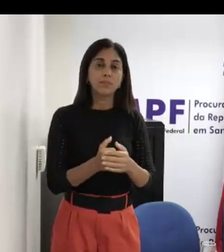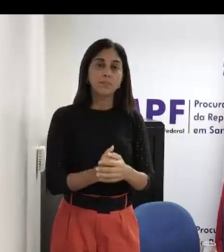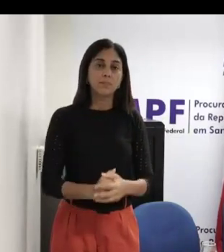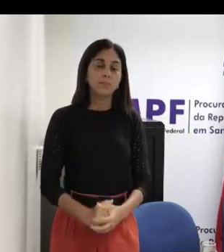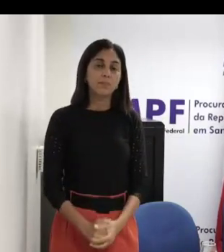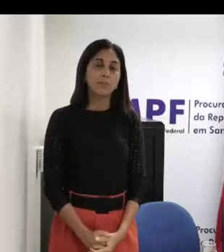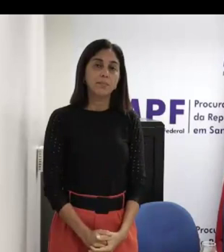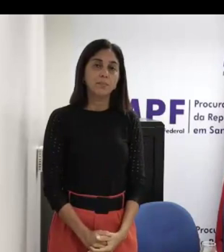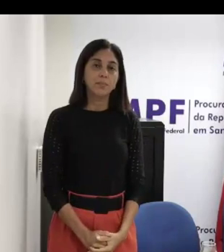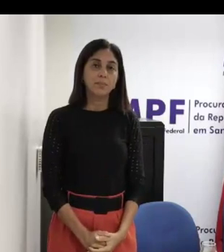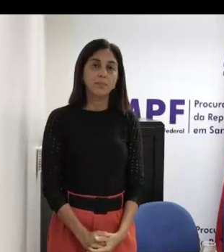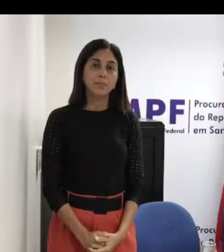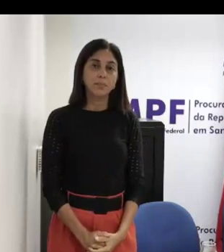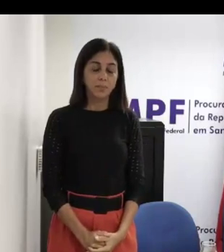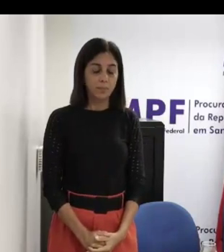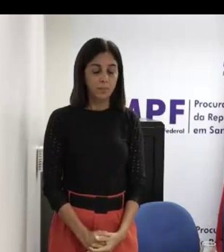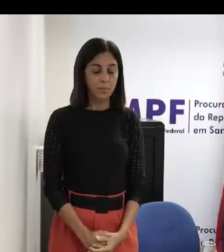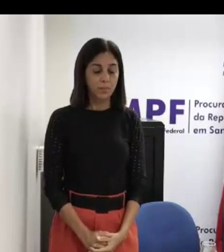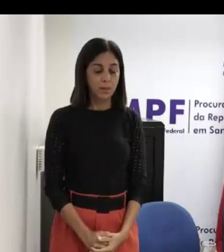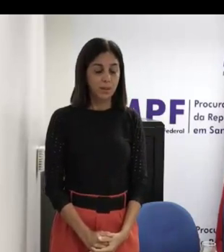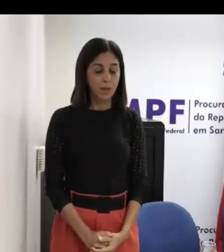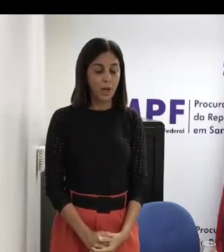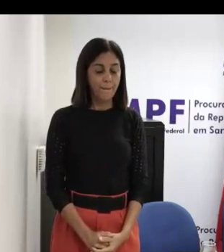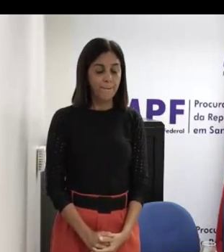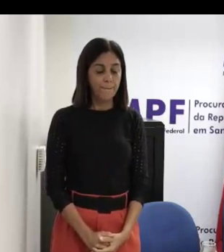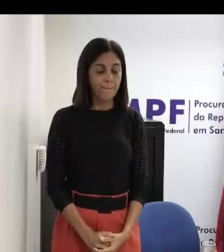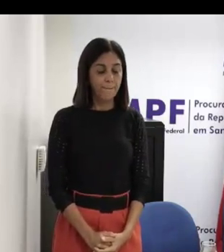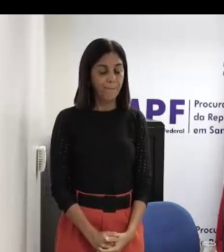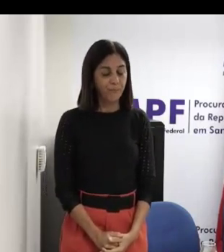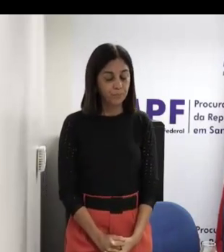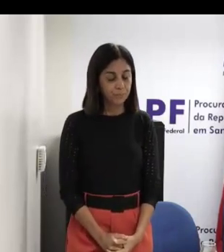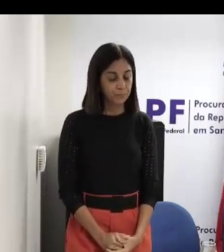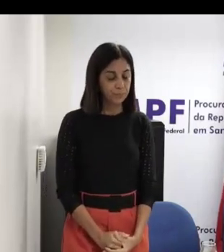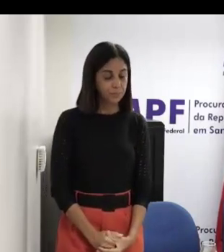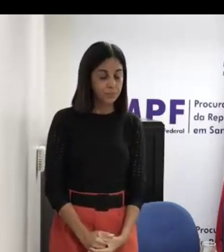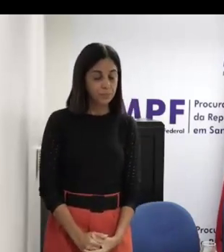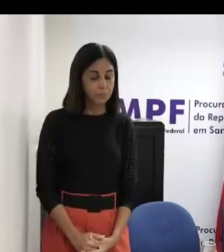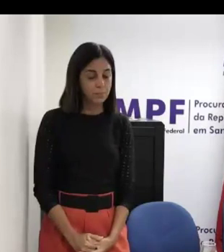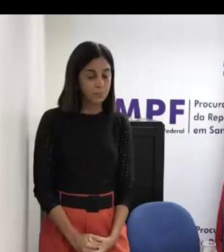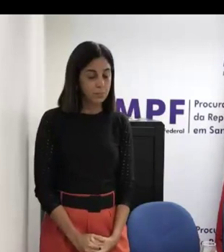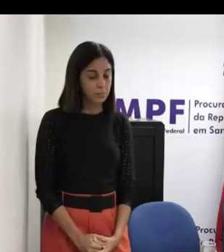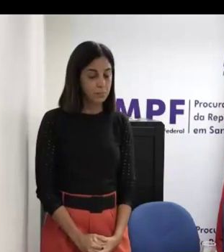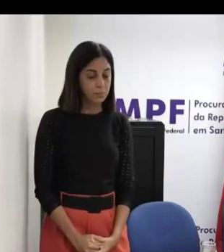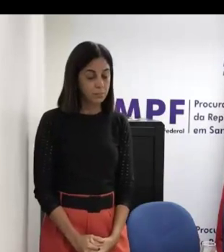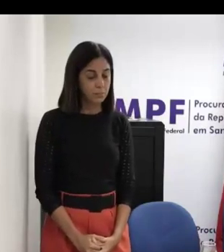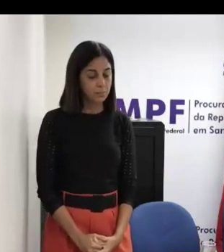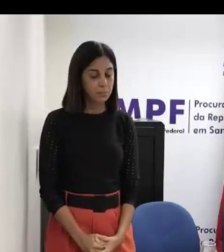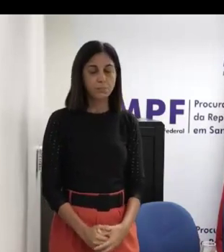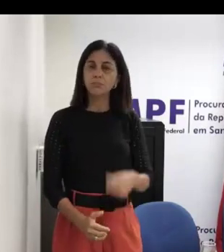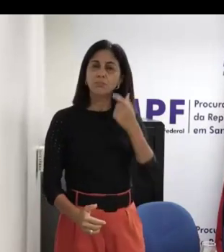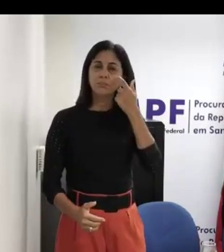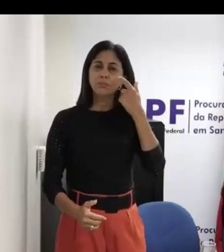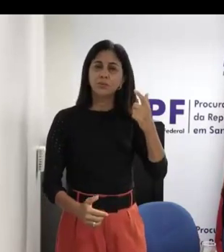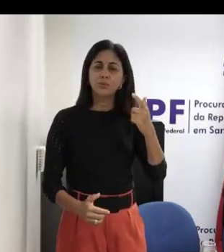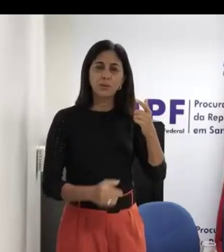eh contribuir né captação dessa prova com todo o desenvolvimento aí da investigação posteriormente da